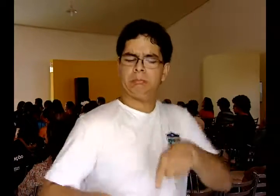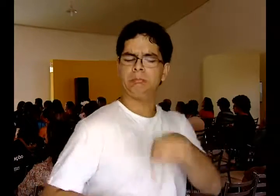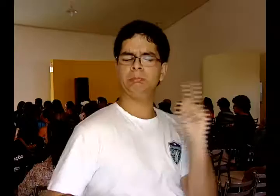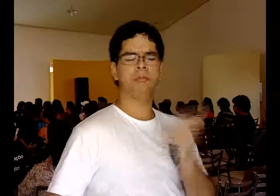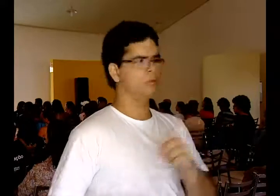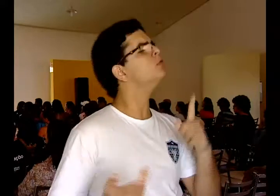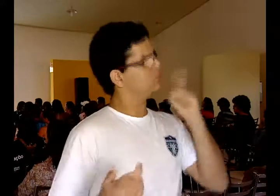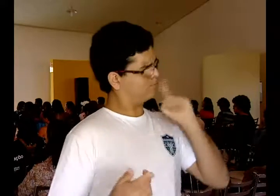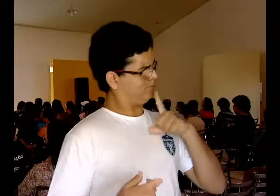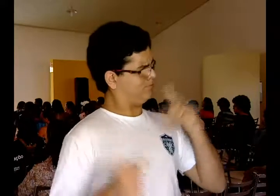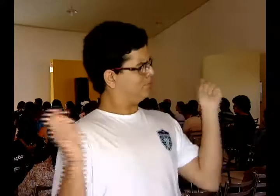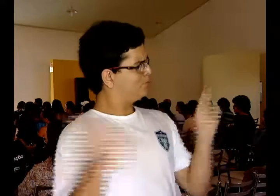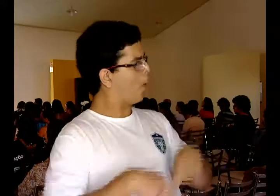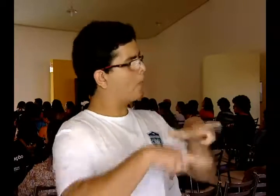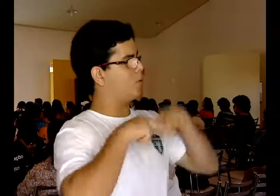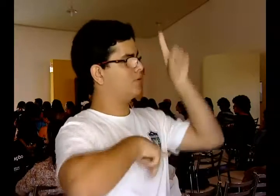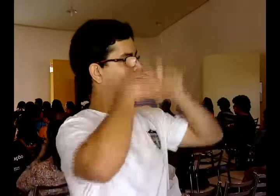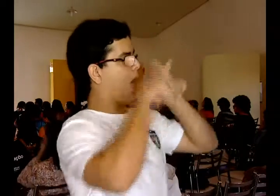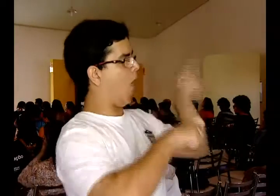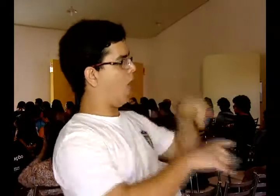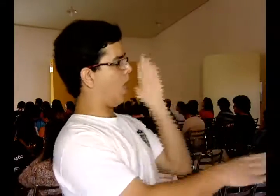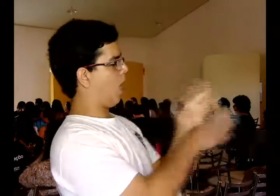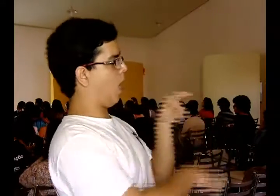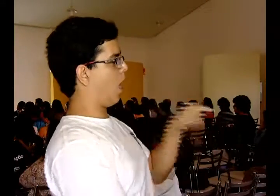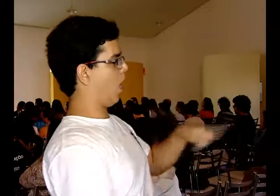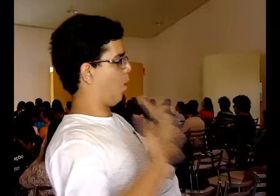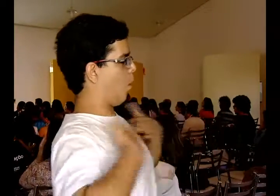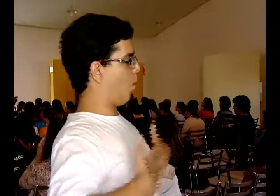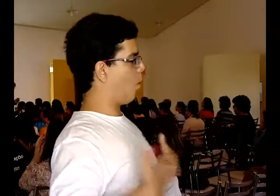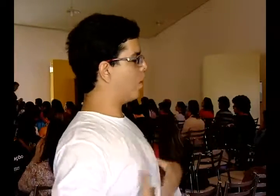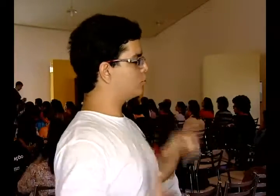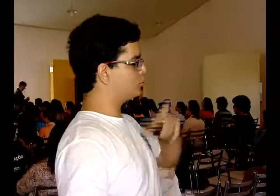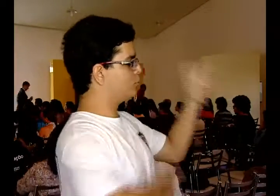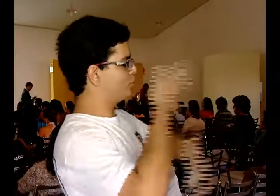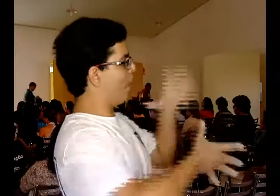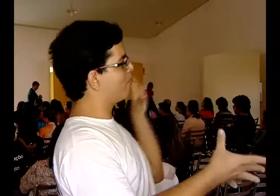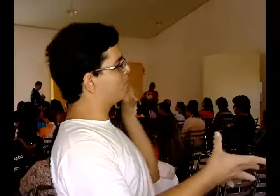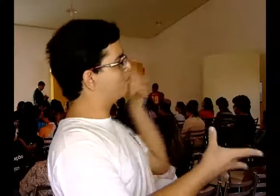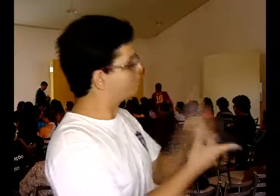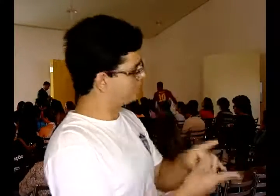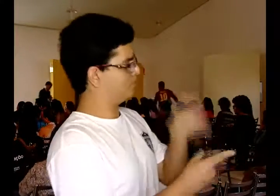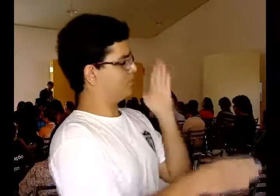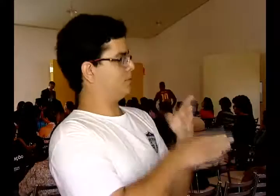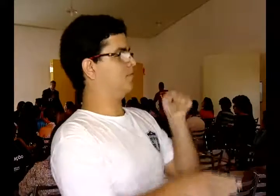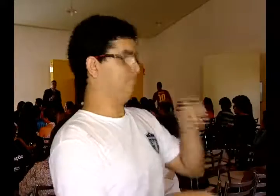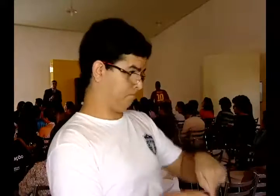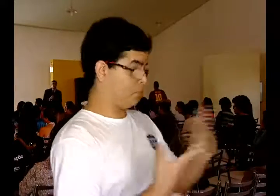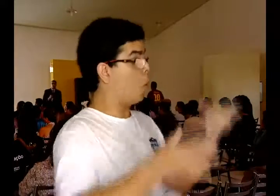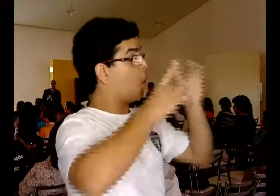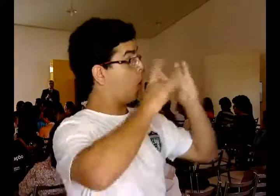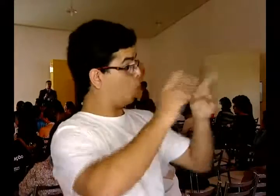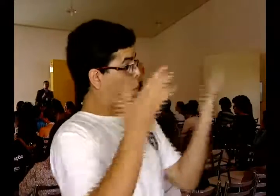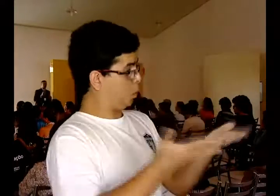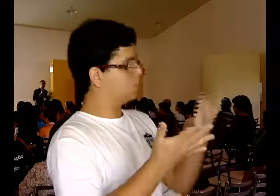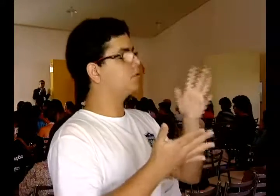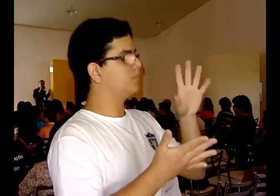também não tem essa sensibilidade, esse entendimento? Com certeza tem. Então, é através das expressões